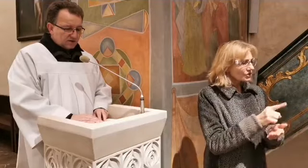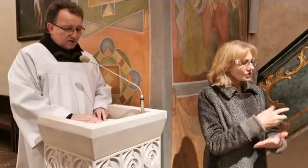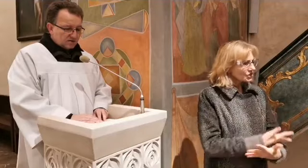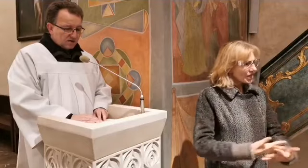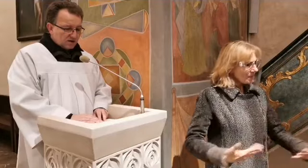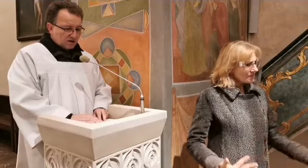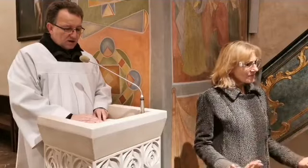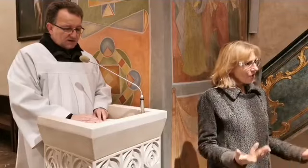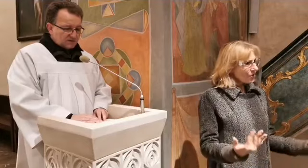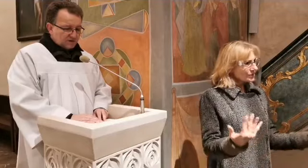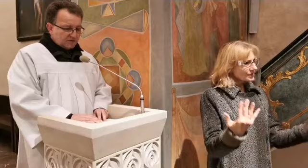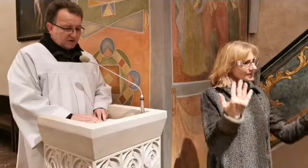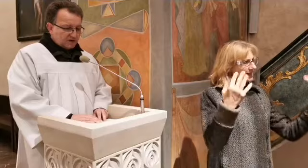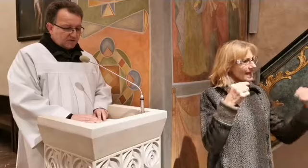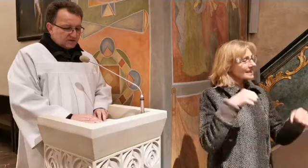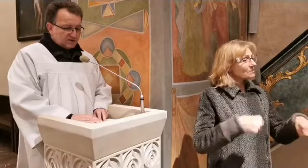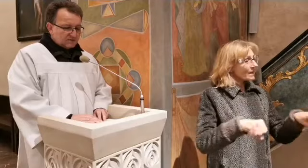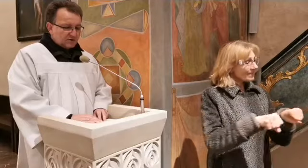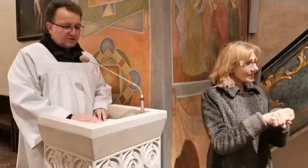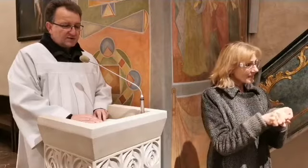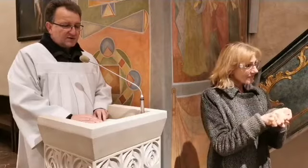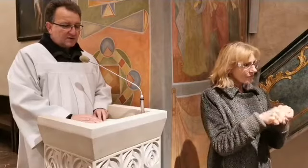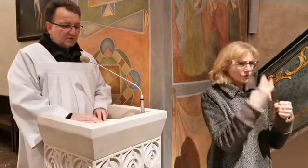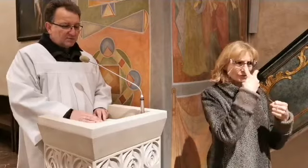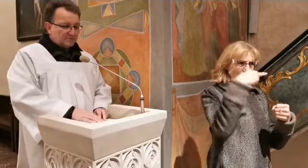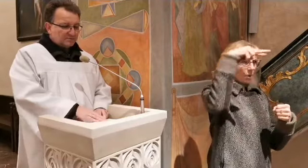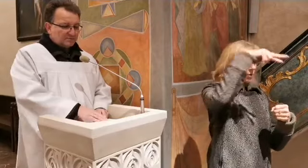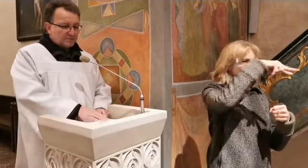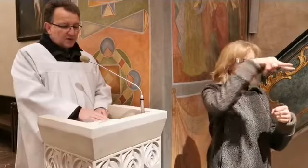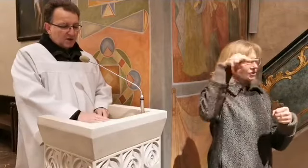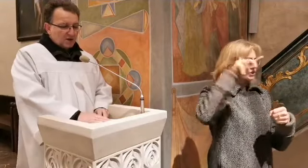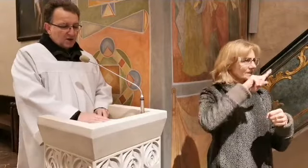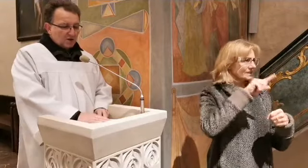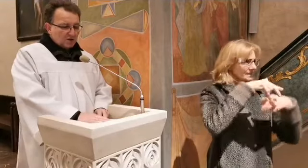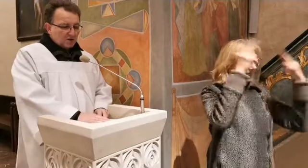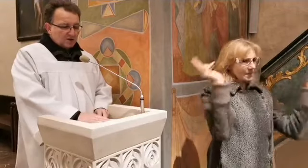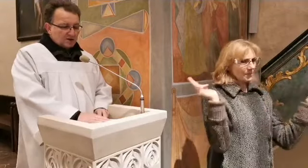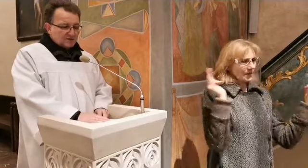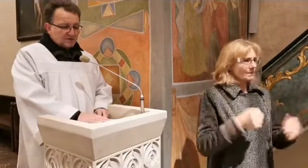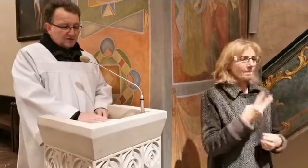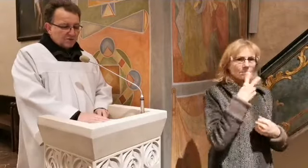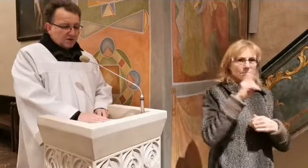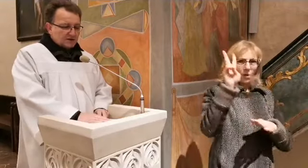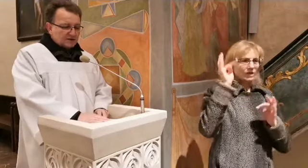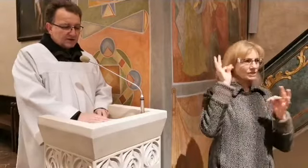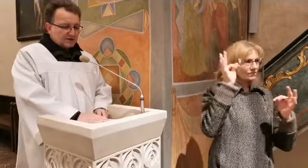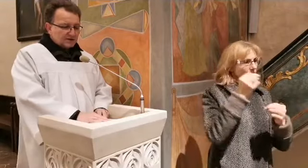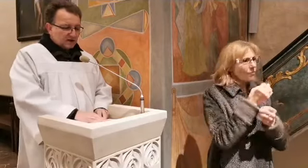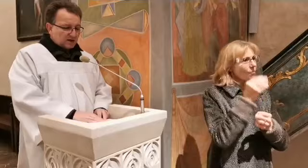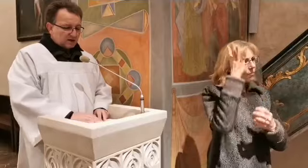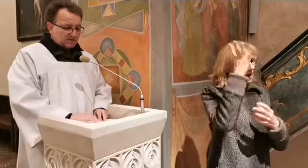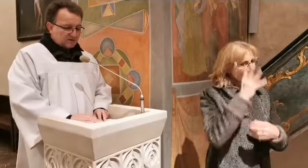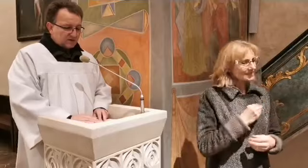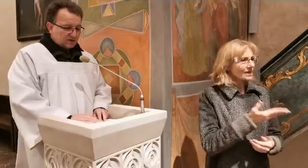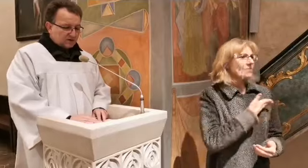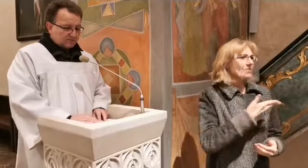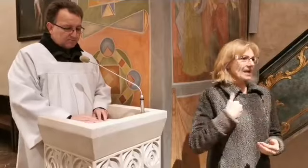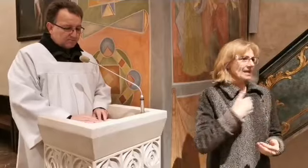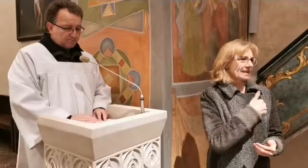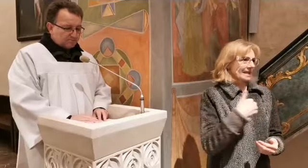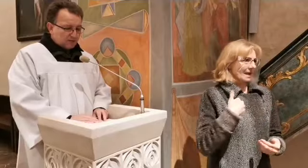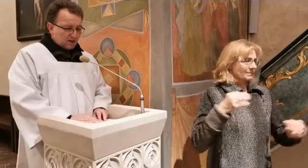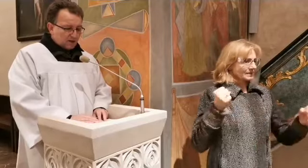wyrośnie, a sprawiedliwość spojrzy z nieba. okaż swą łaskę i daj nam